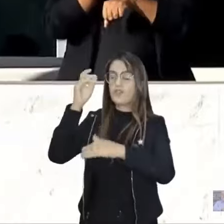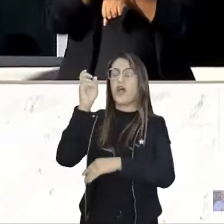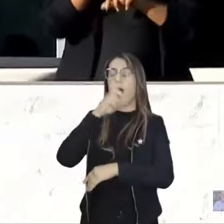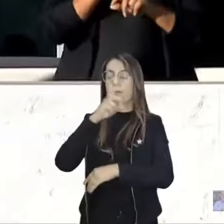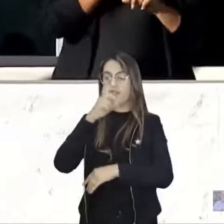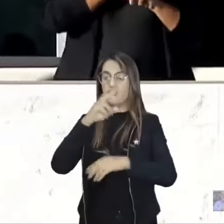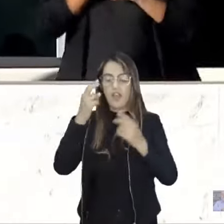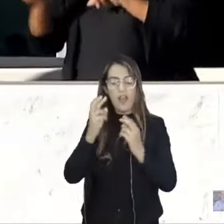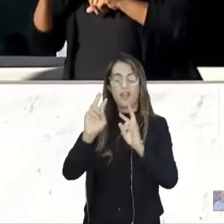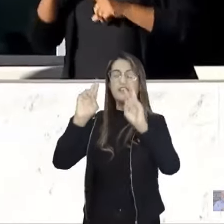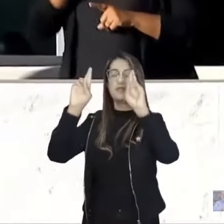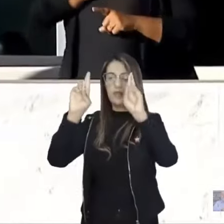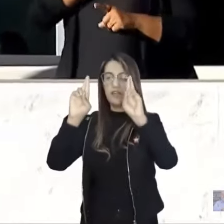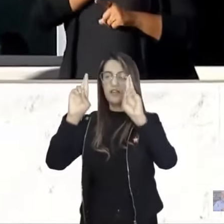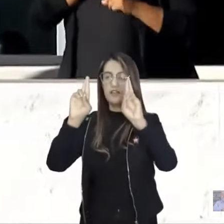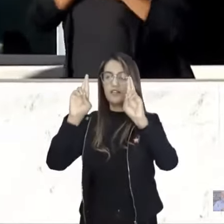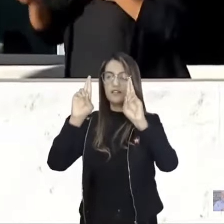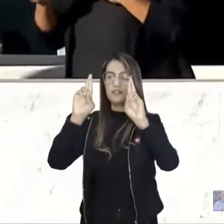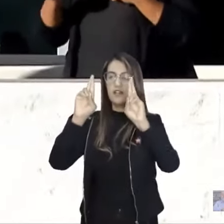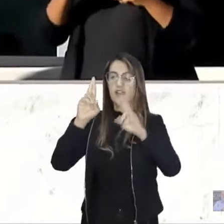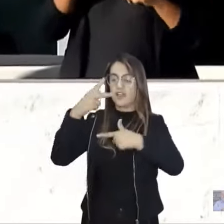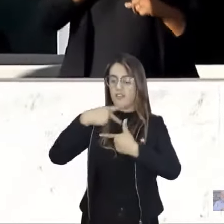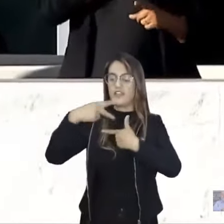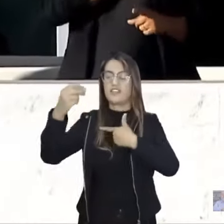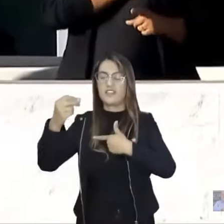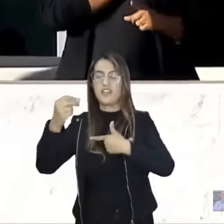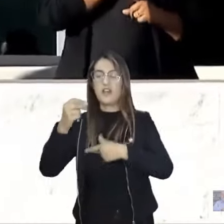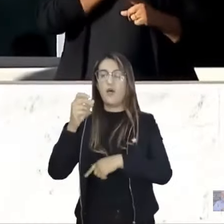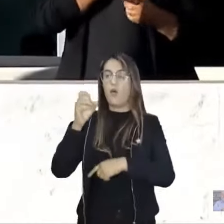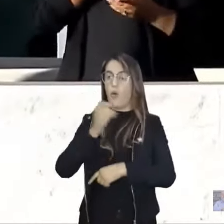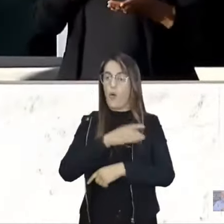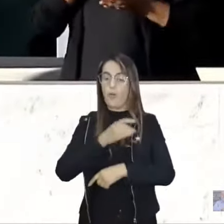que venceu o medo e o amor que